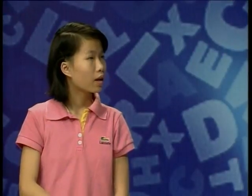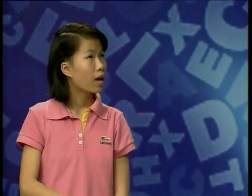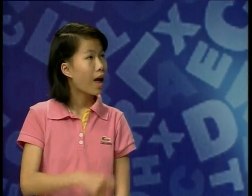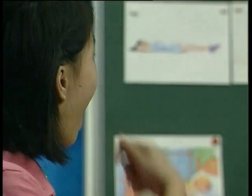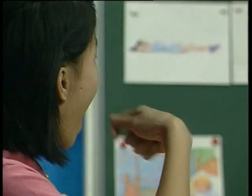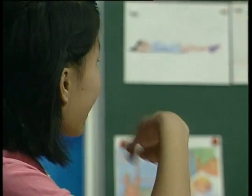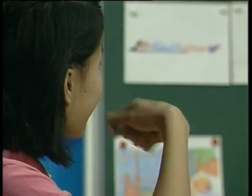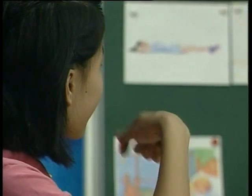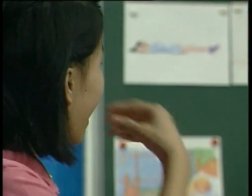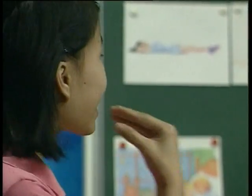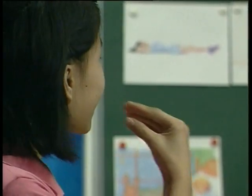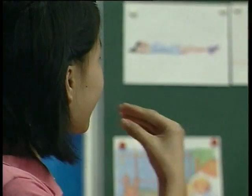Ngửi Ăn